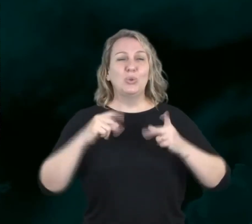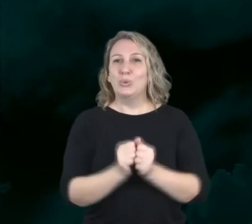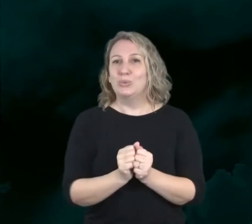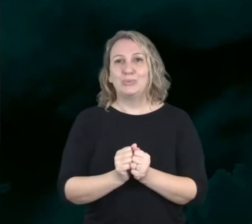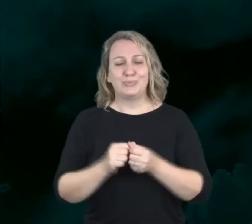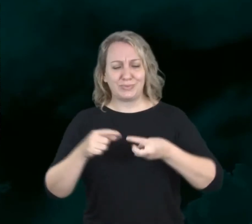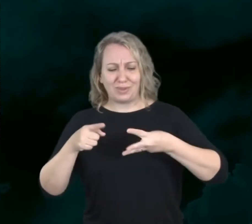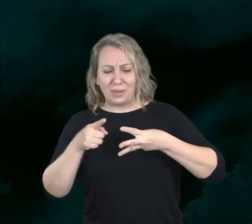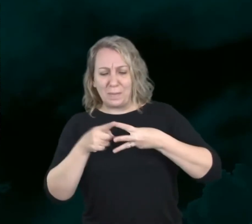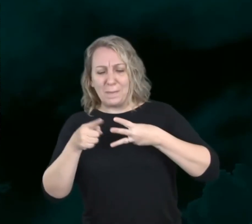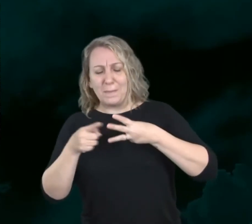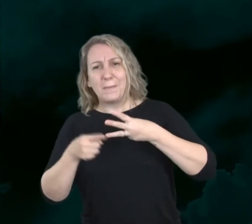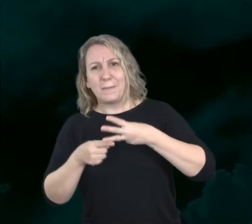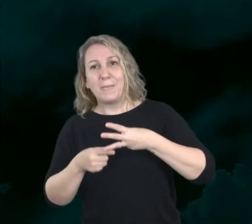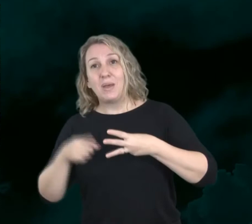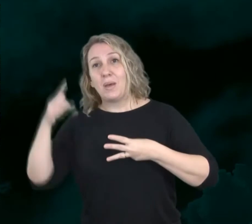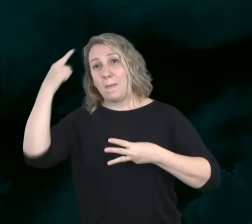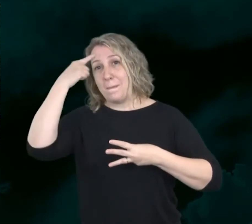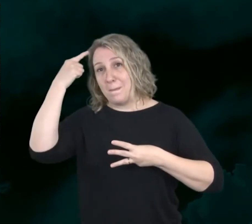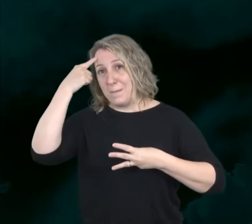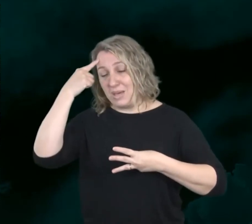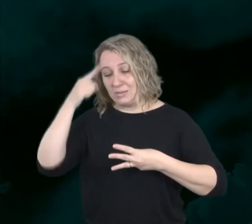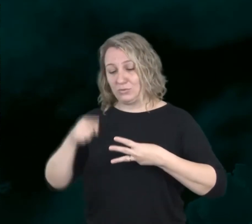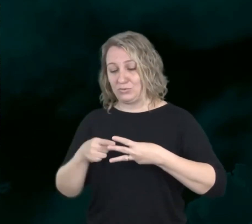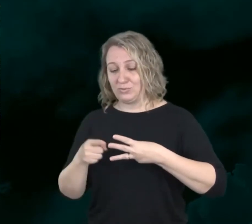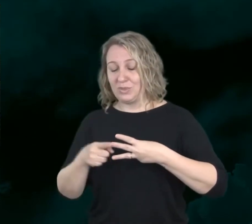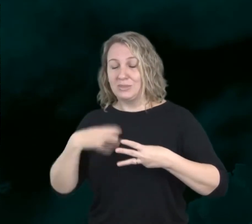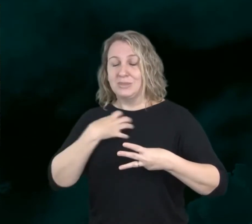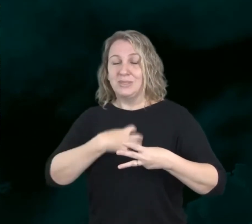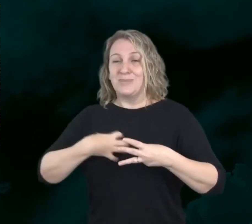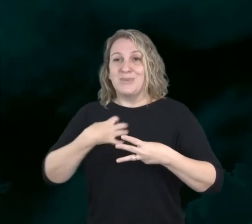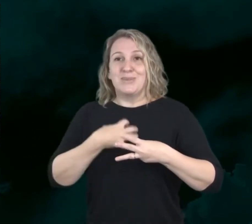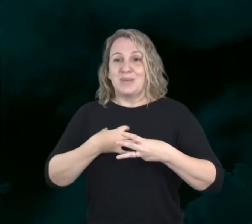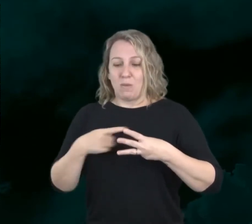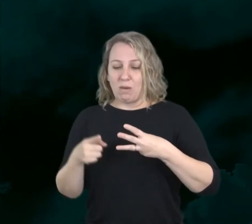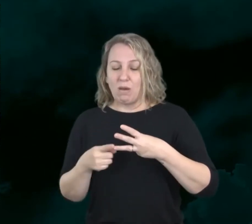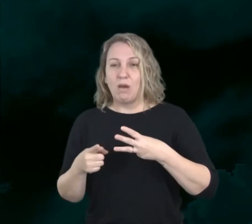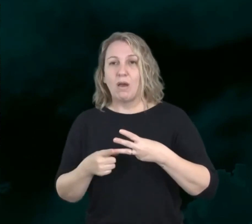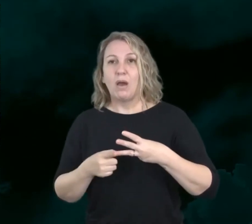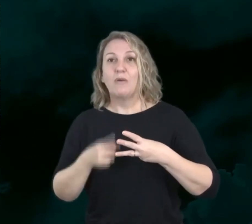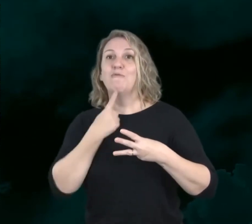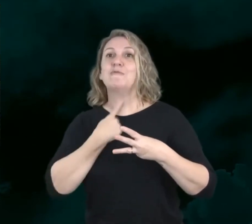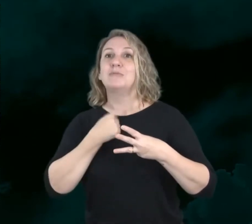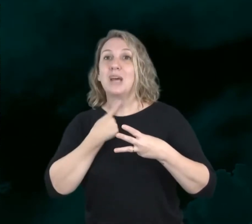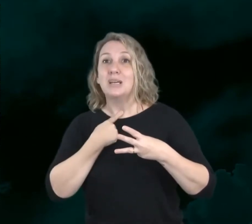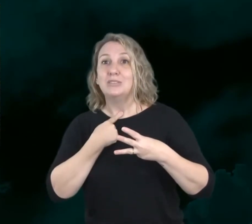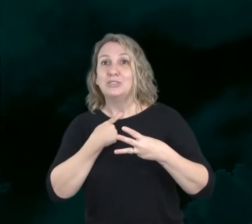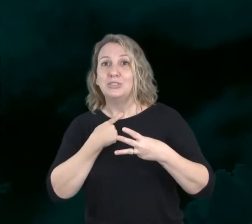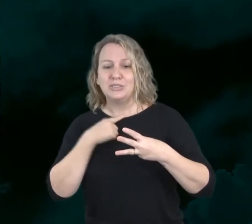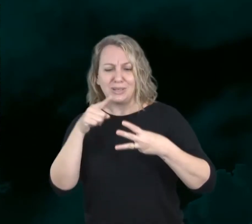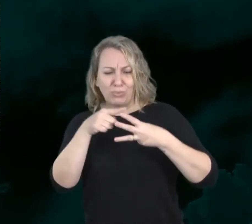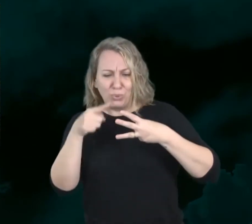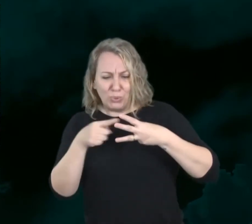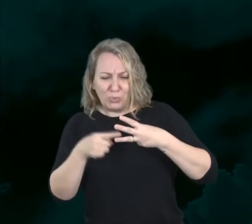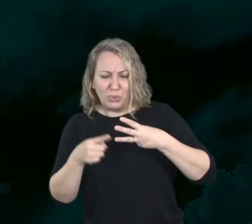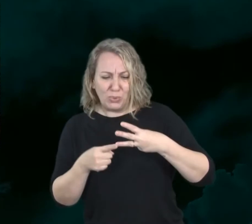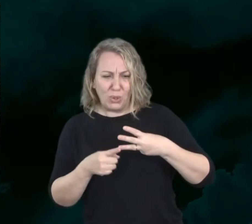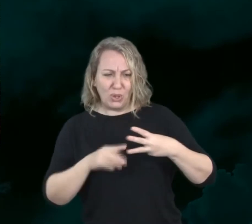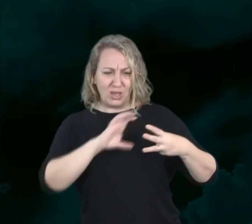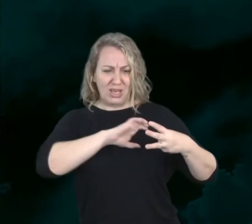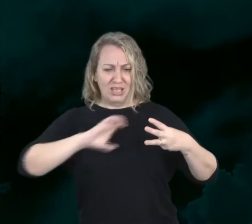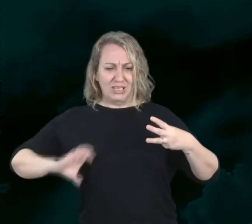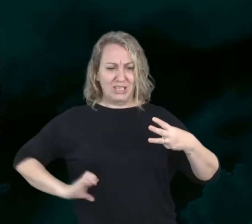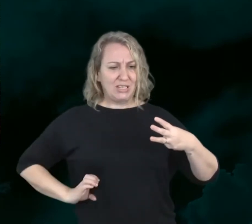da casa. Todos os cômodos são mente, emoção e vontade. Deus pôs Cristo para pouco a pouco encabeçar a